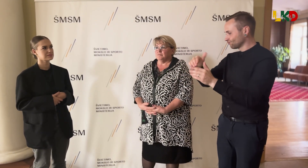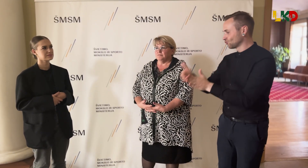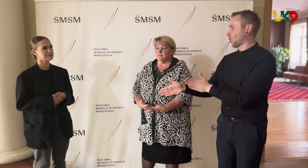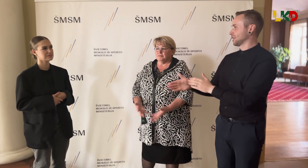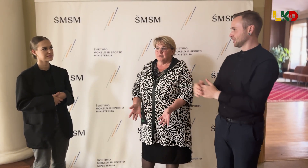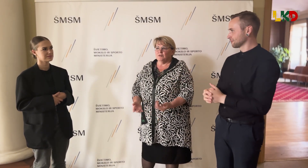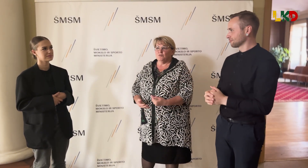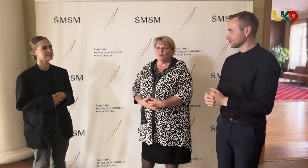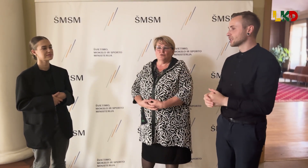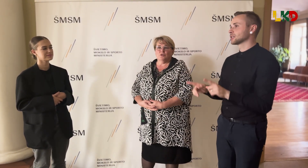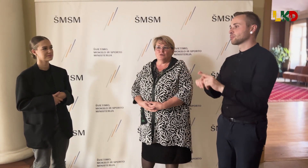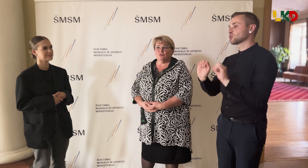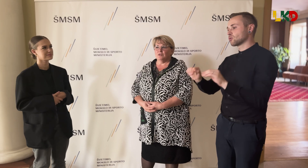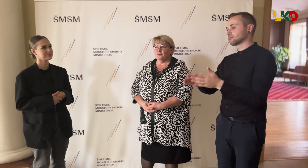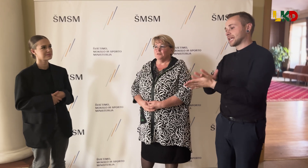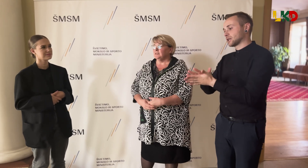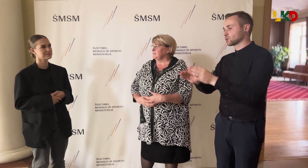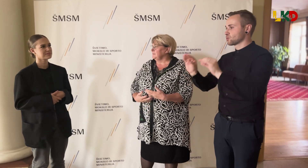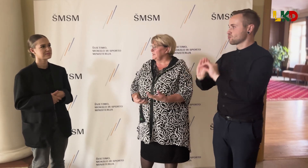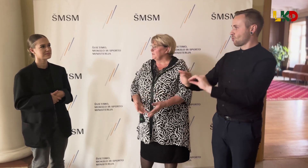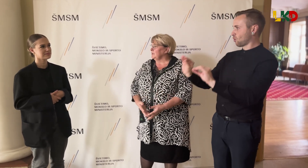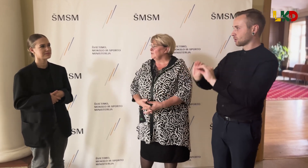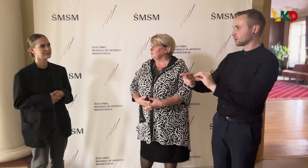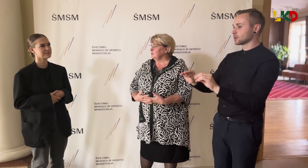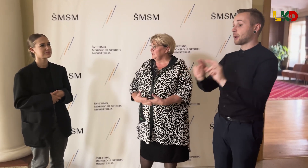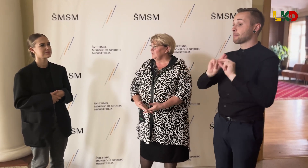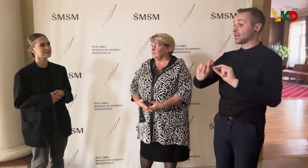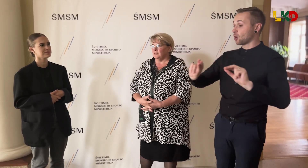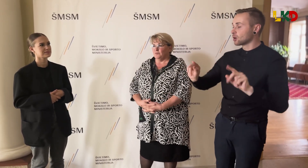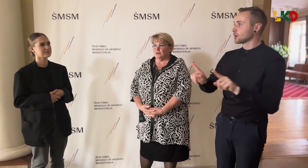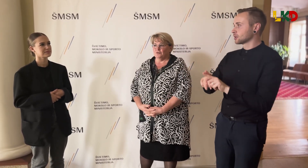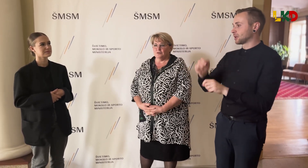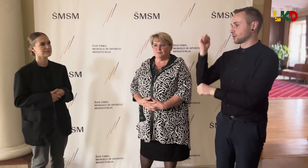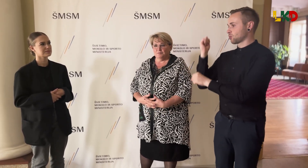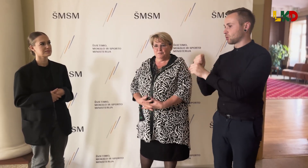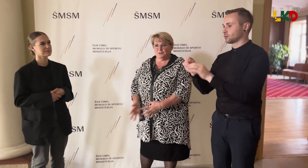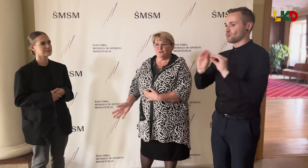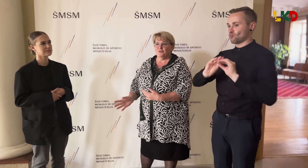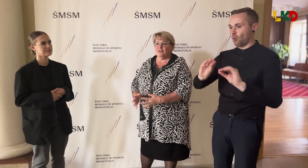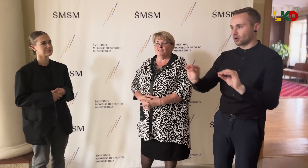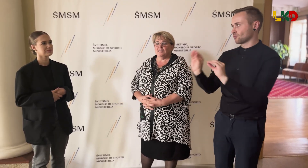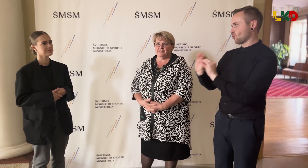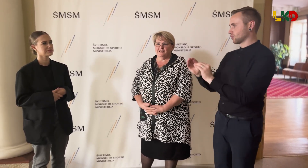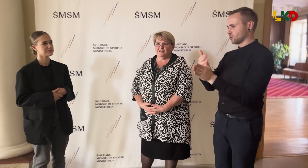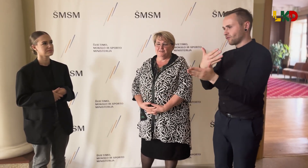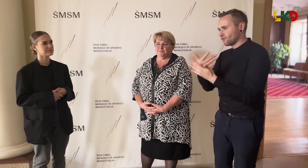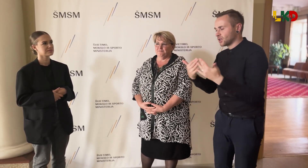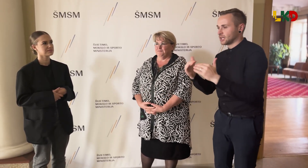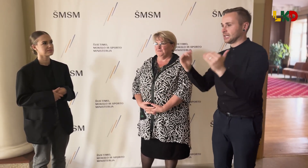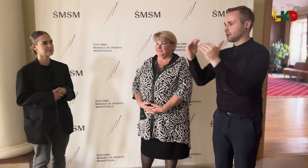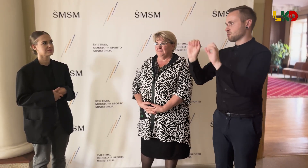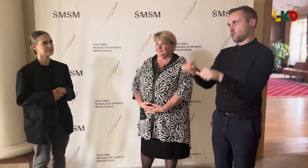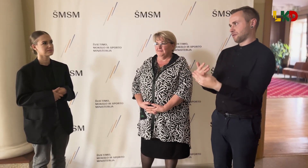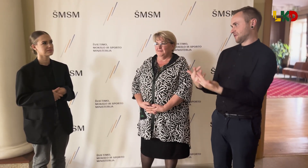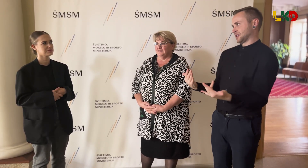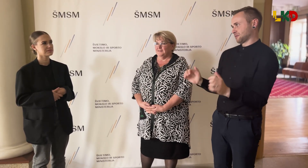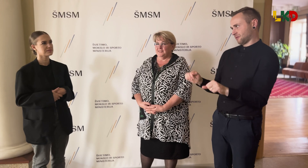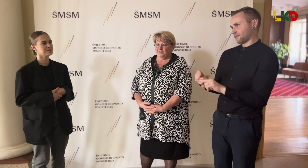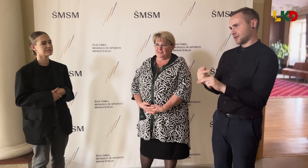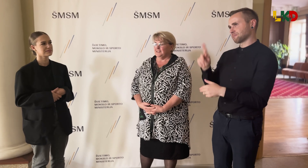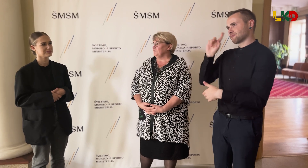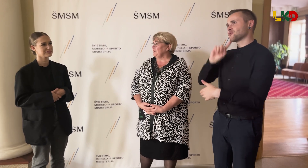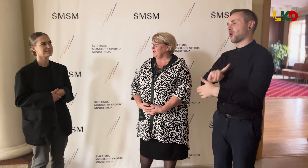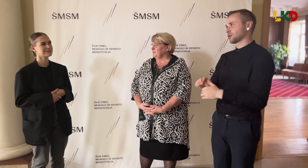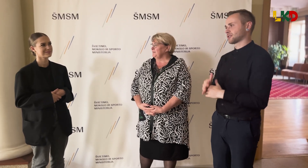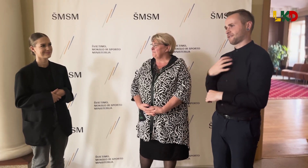kuris mokytų gėstų kalbos tiek pedagogus, tiek kitus darbuotojus, pastoviai įvairiais lygiais.